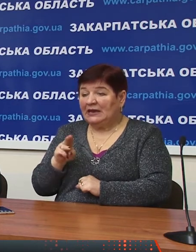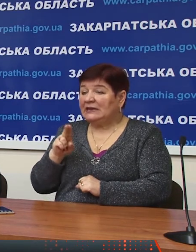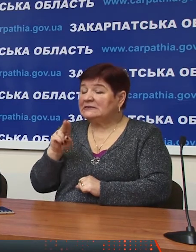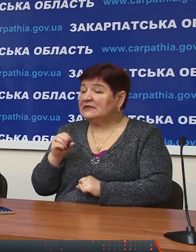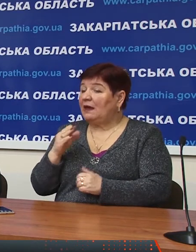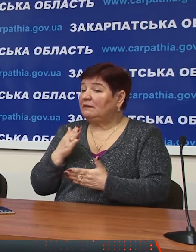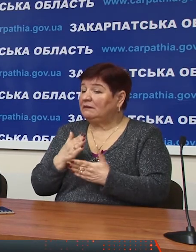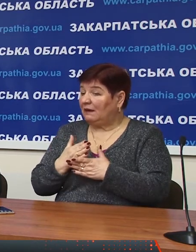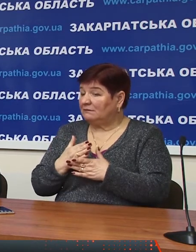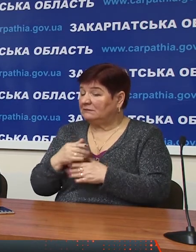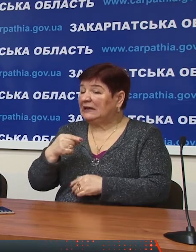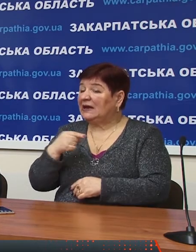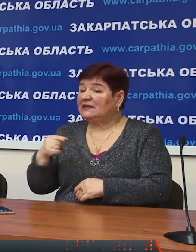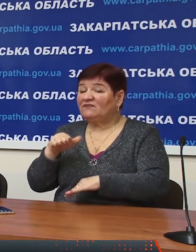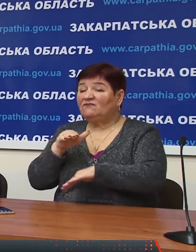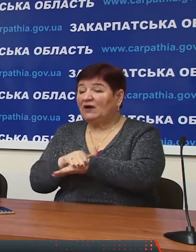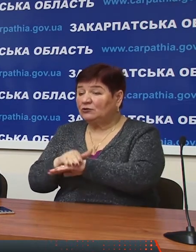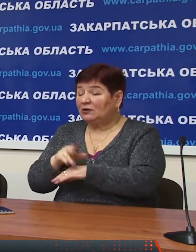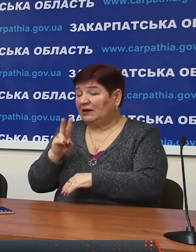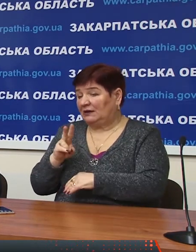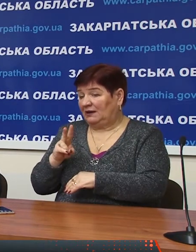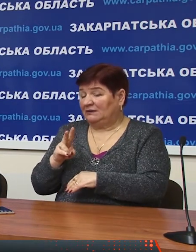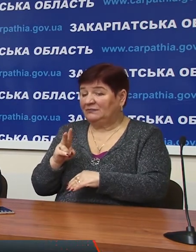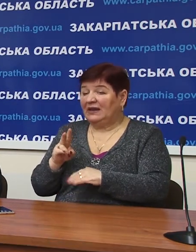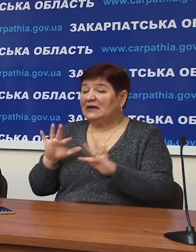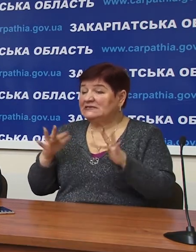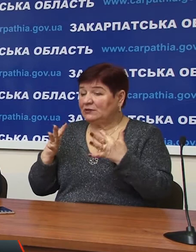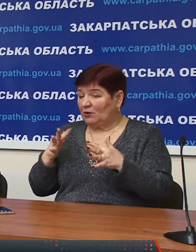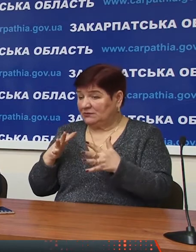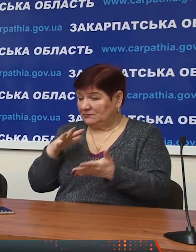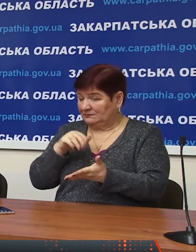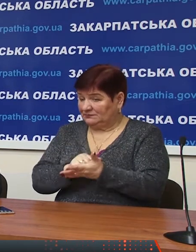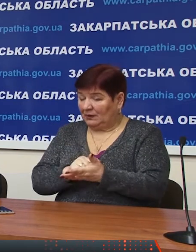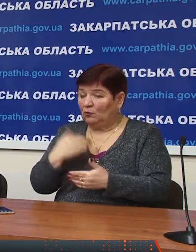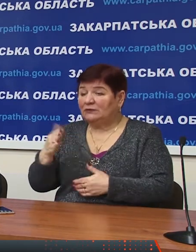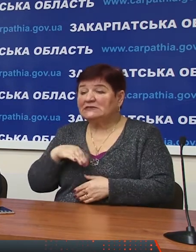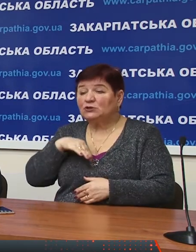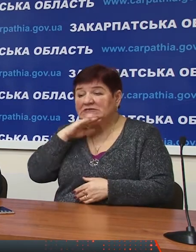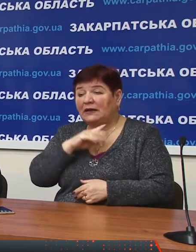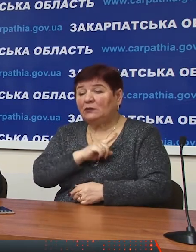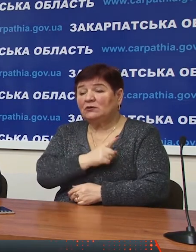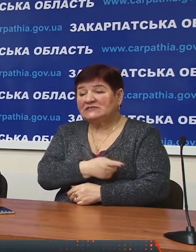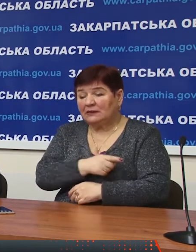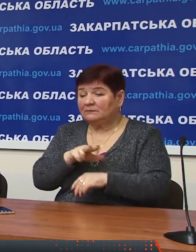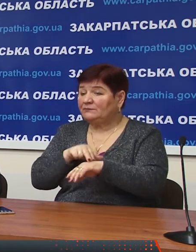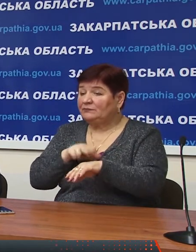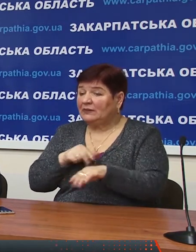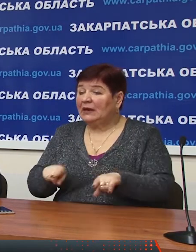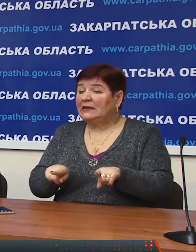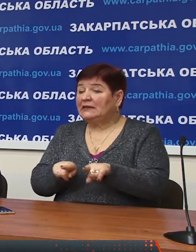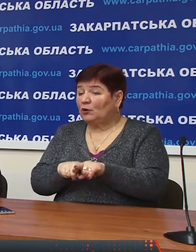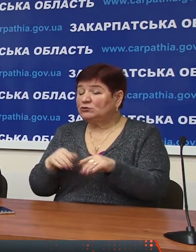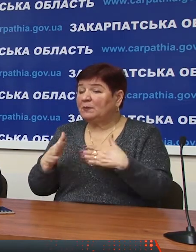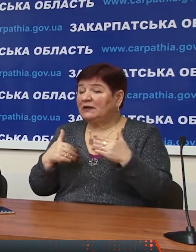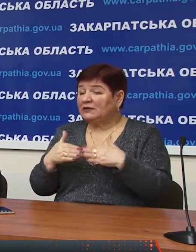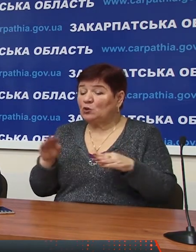є негативний фактор, який також дестабілізує ситуацію. У нас на сьогодні достатньо сил правоохоронців, а також вже